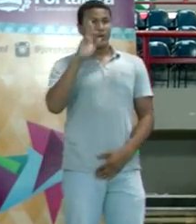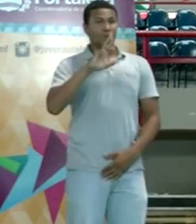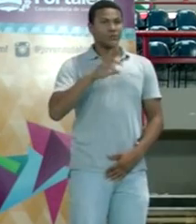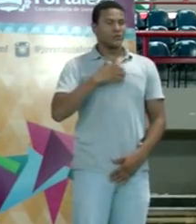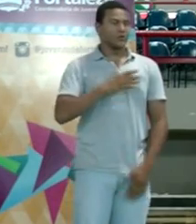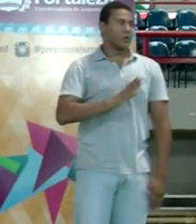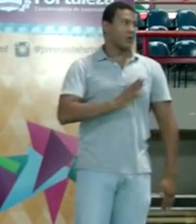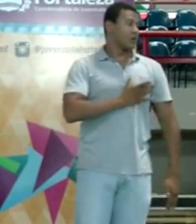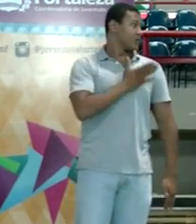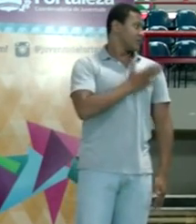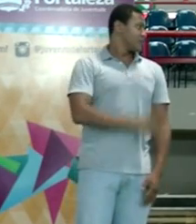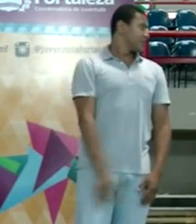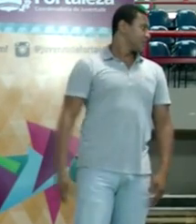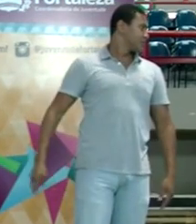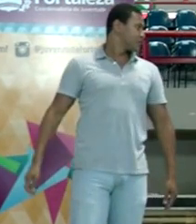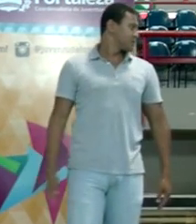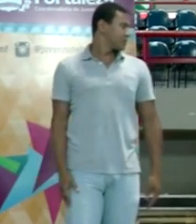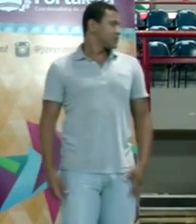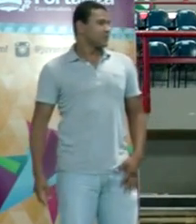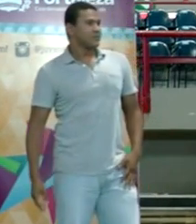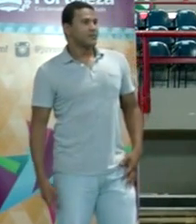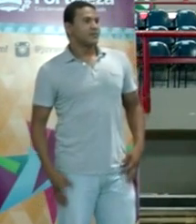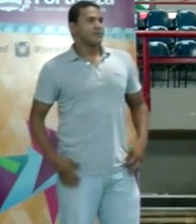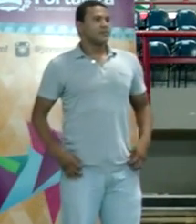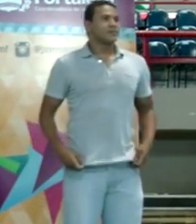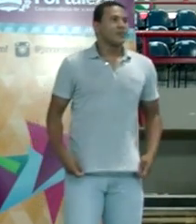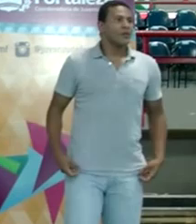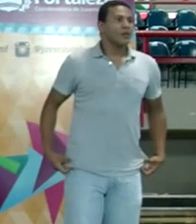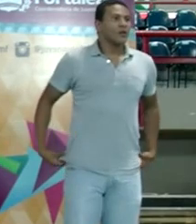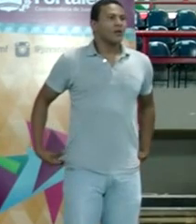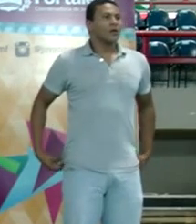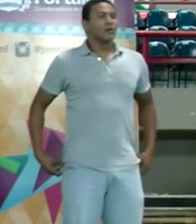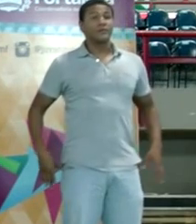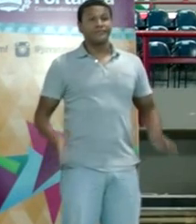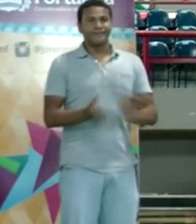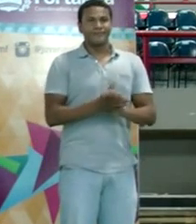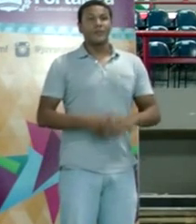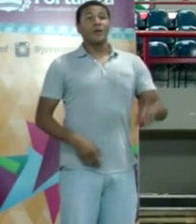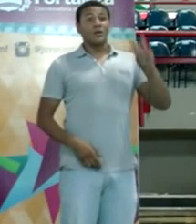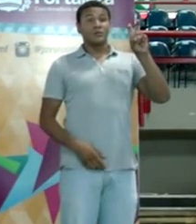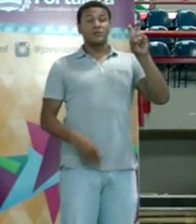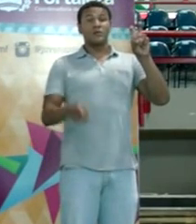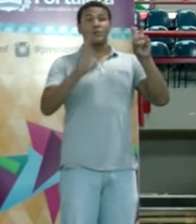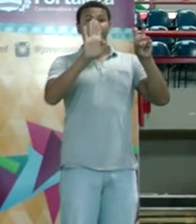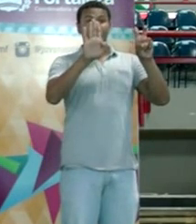terrível. Mas olha só, falei da 5, né? 5 então é o B de bola.